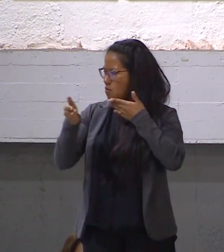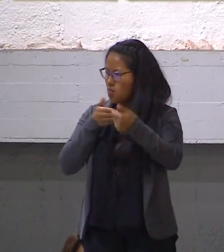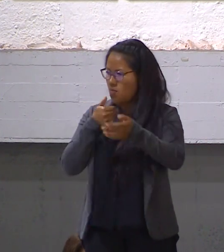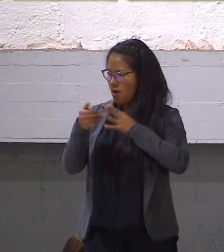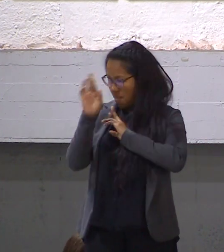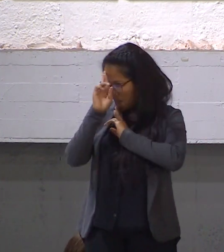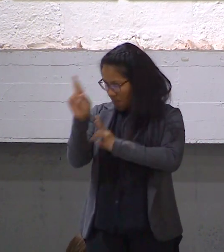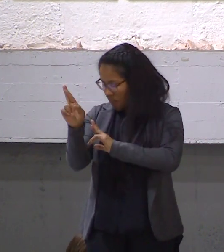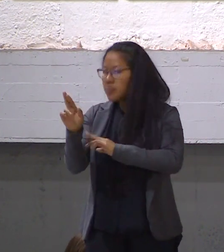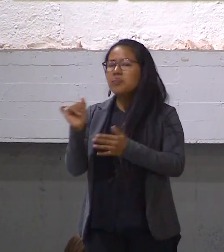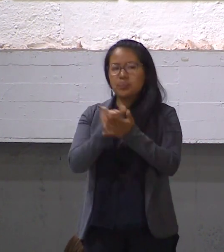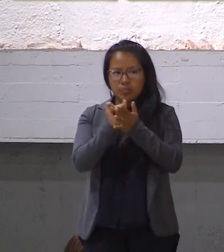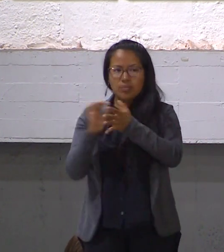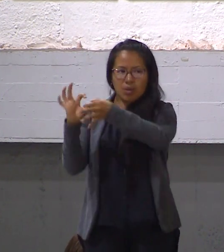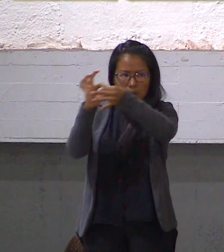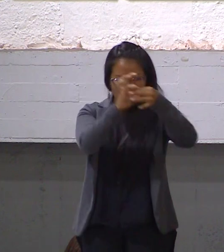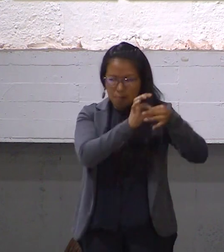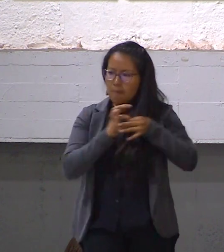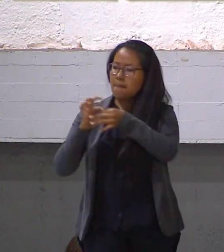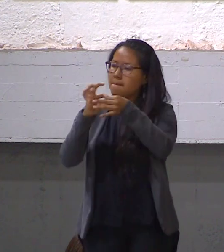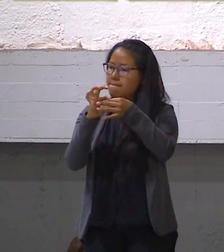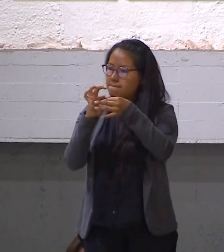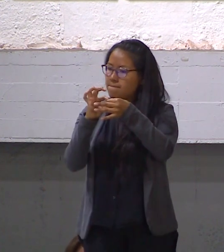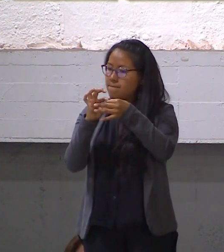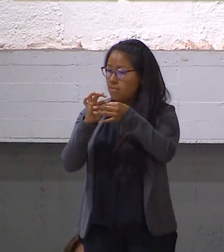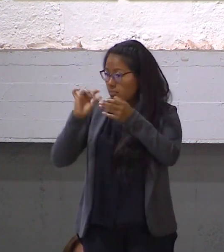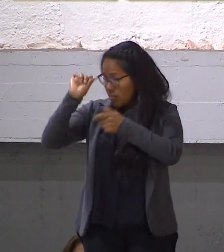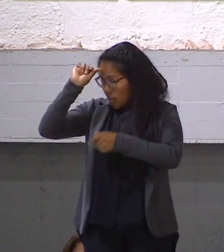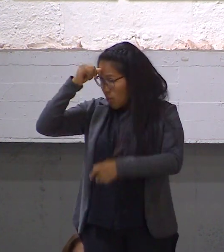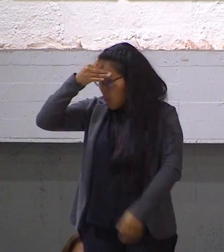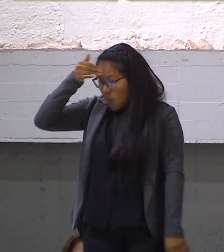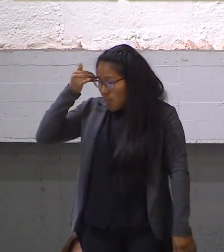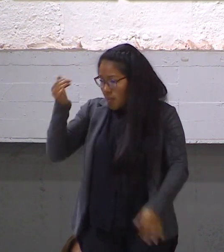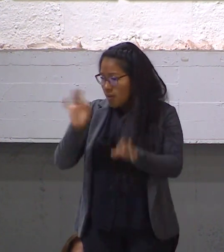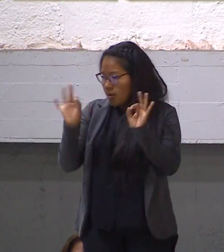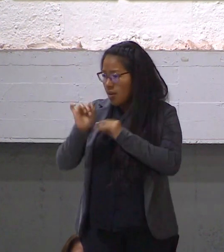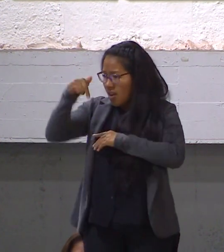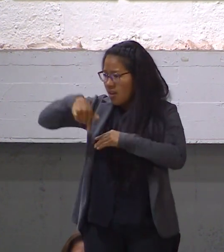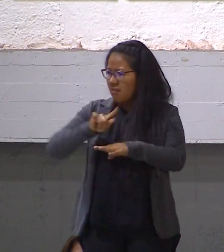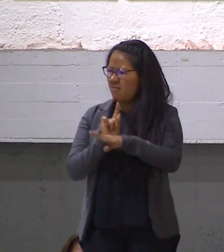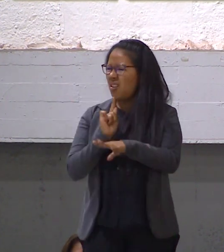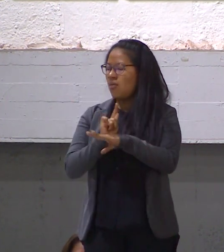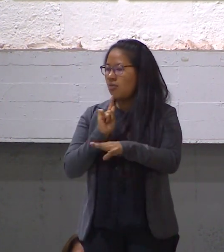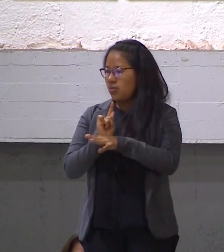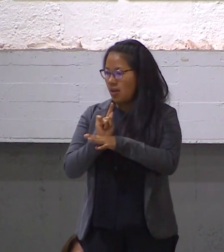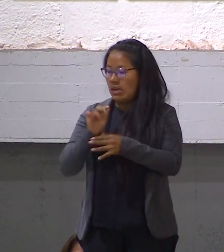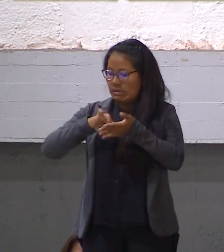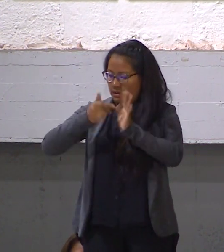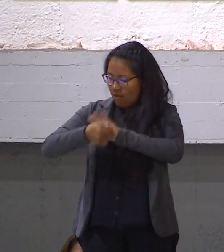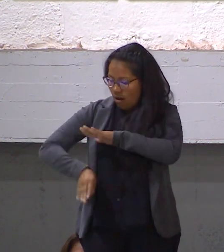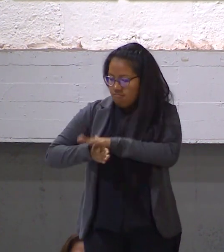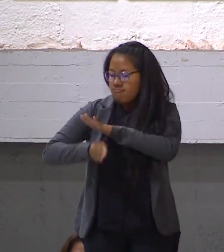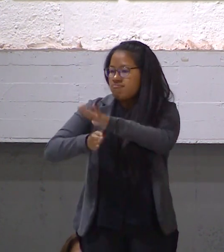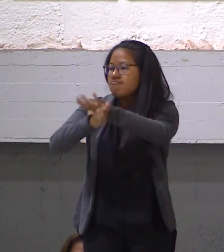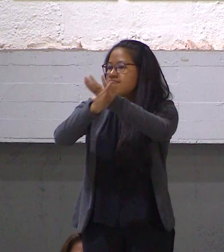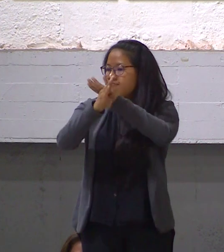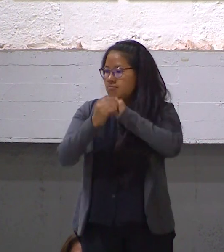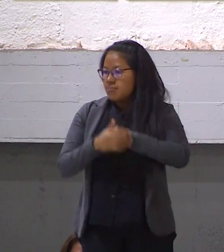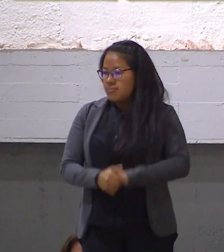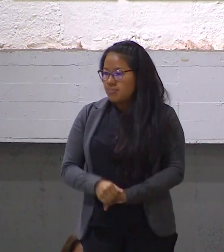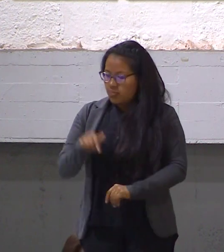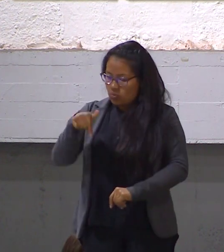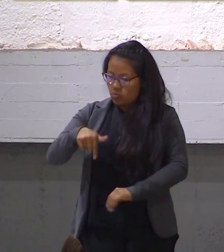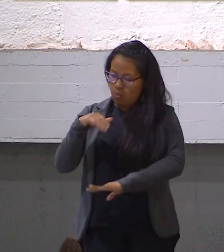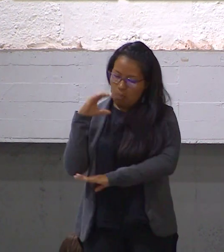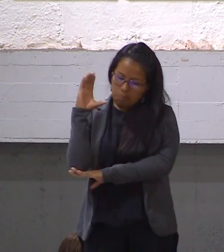entonces unámonos y no se nos olvide que somos una facultad y que continuamos adelante en